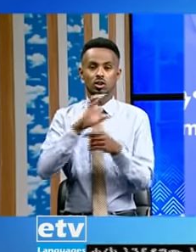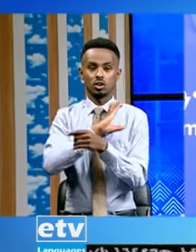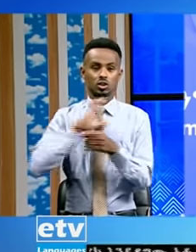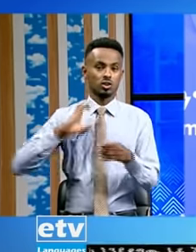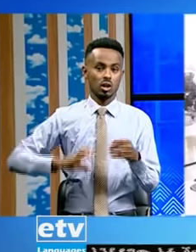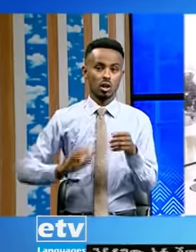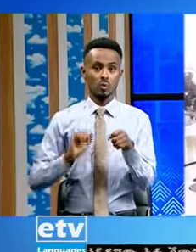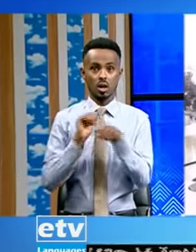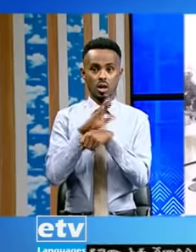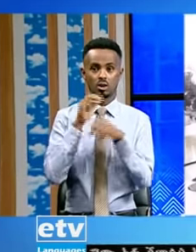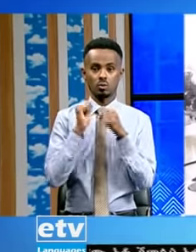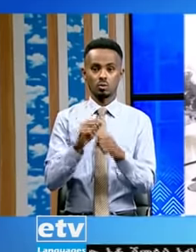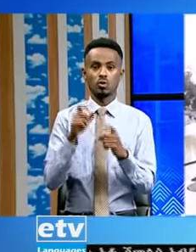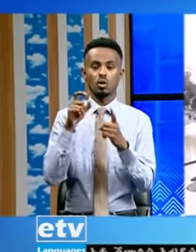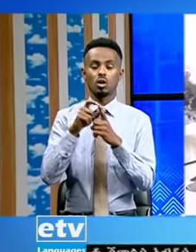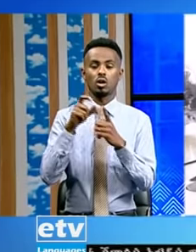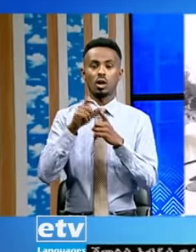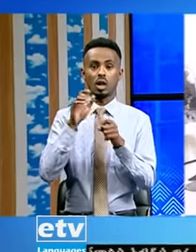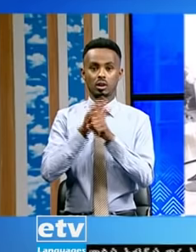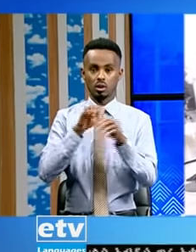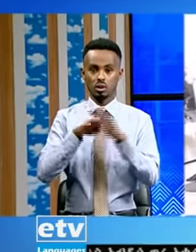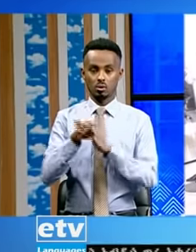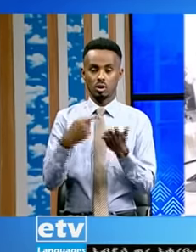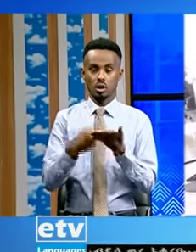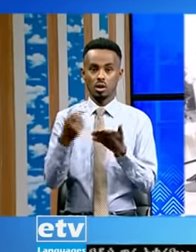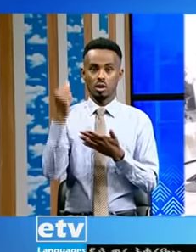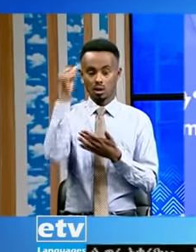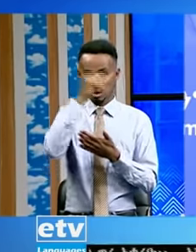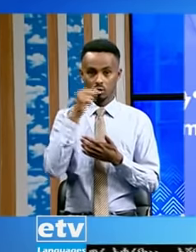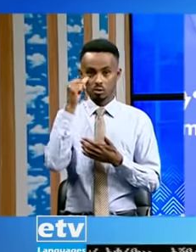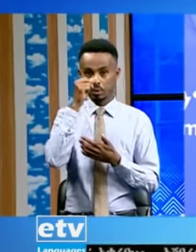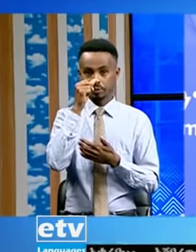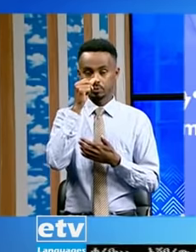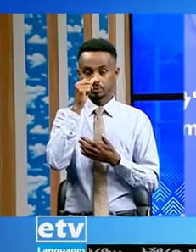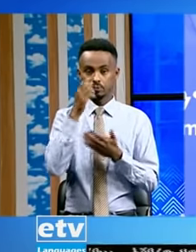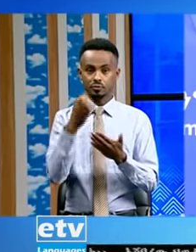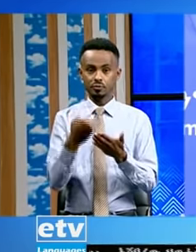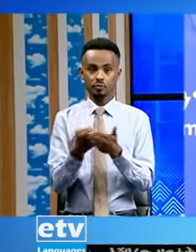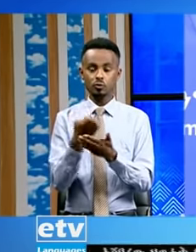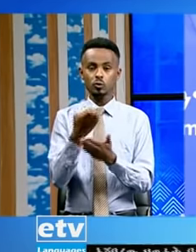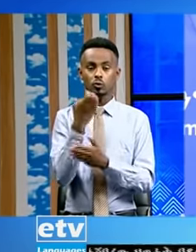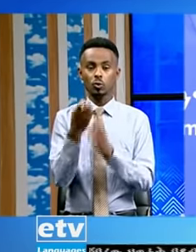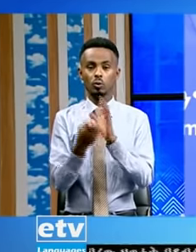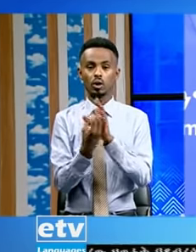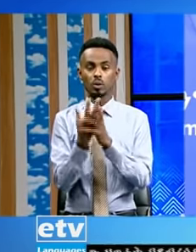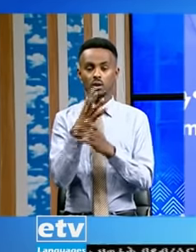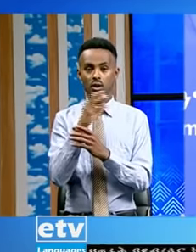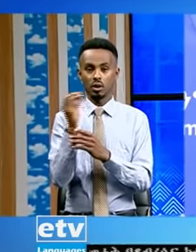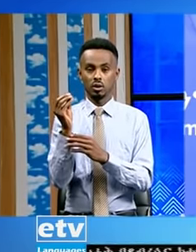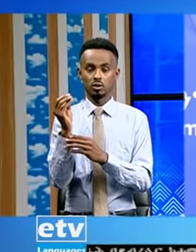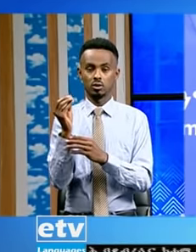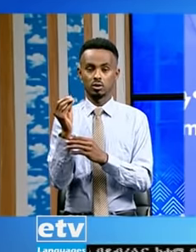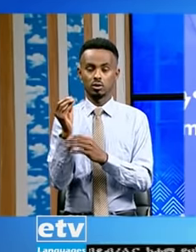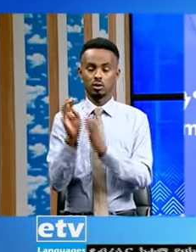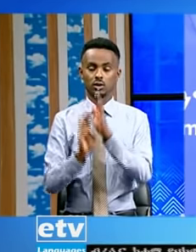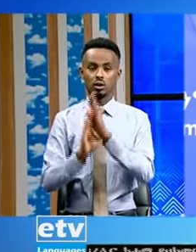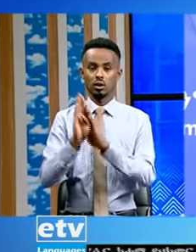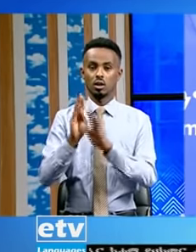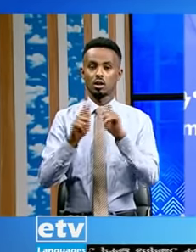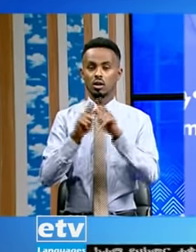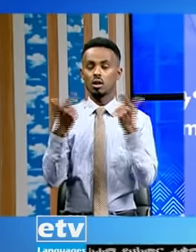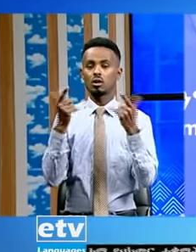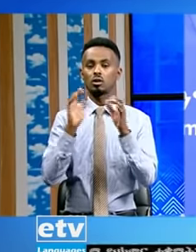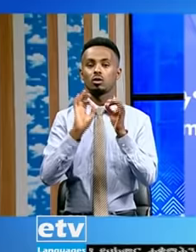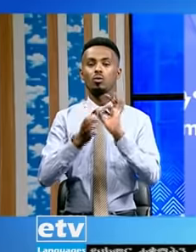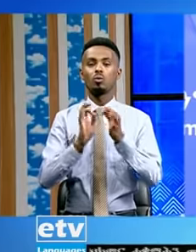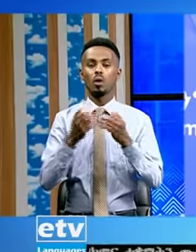መላክ እንደሚችሉ ቃል ተገብቷል። ይሄ ለኢትዮጵያ ኢኮኖሚ ልማትና እድገት ትልቅ